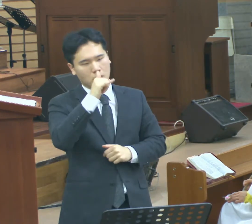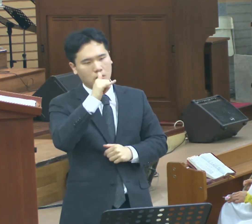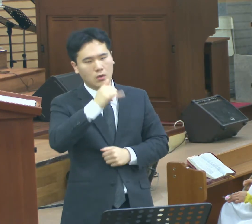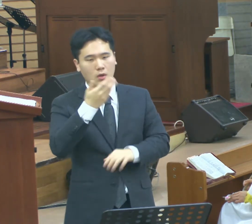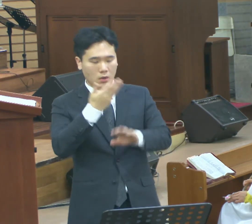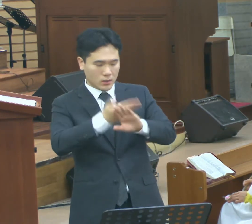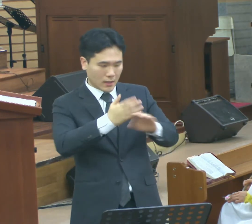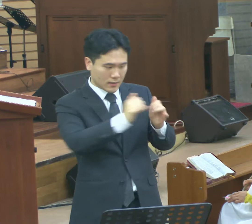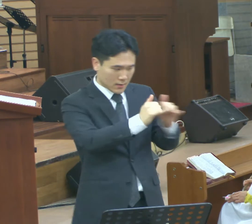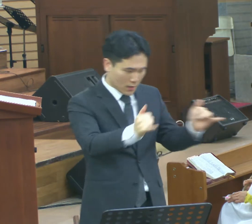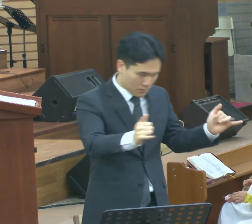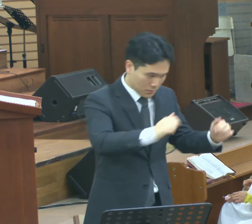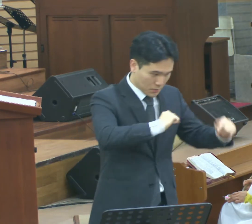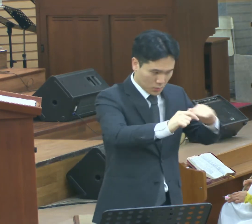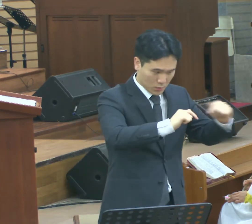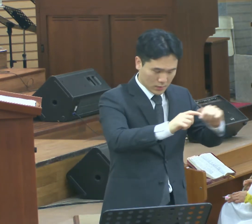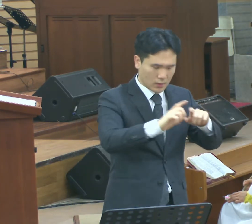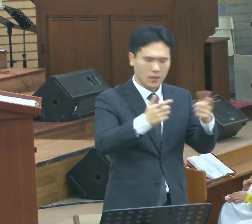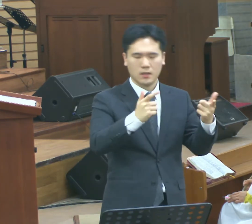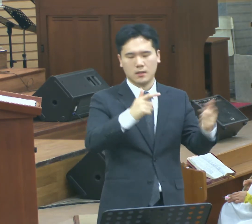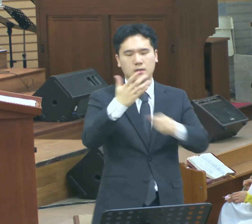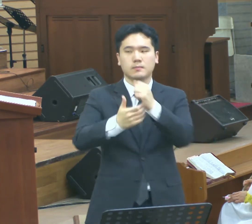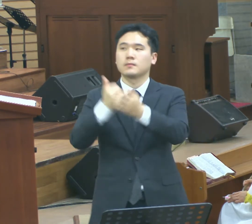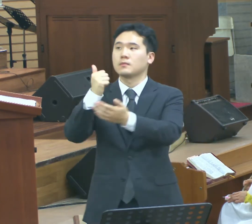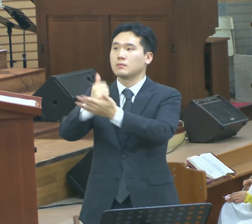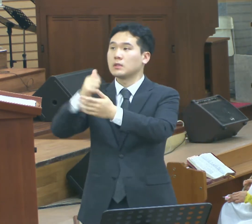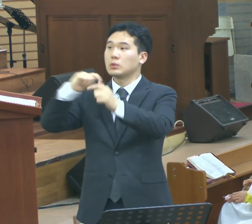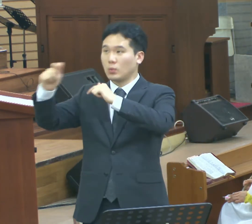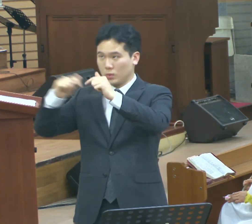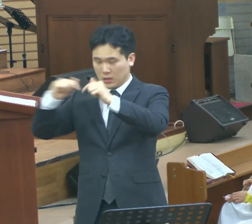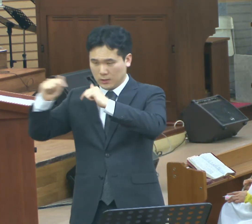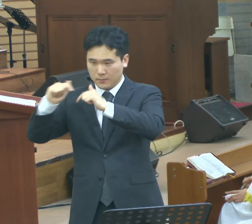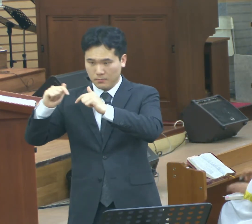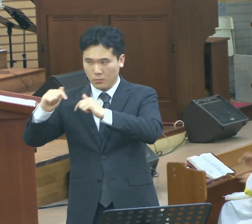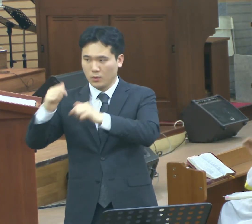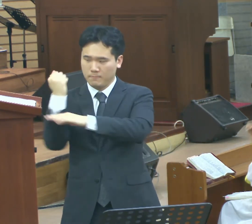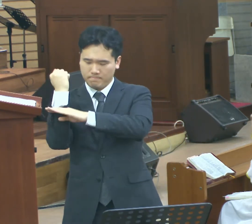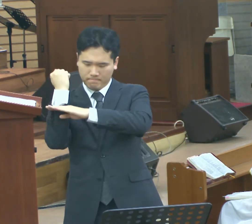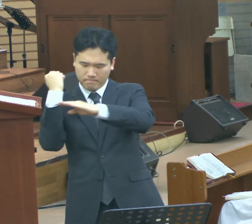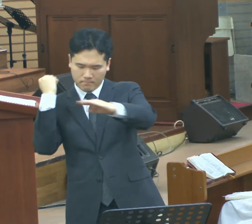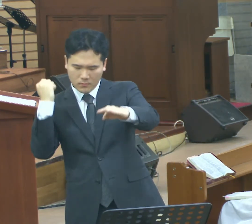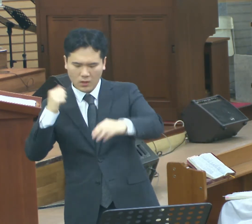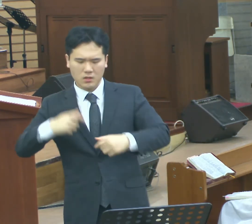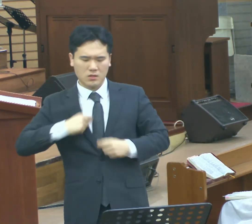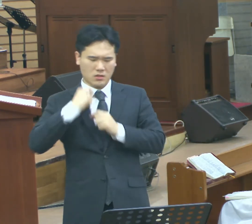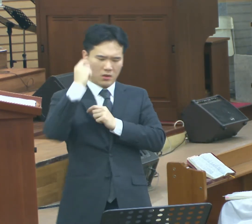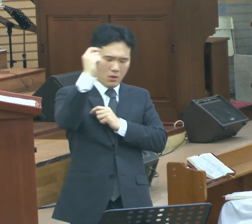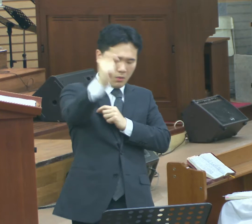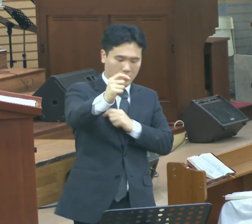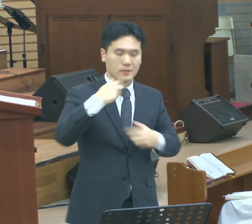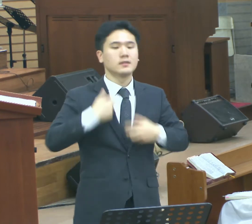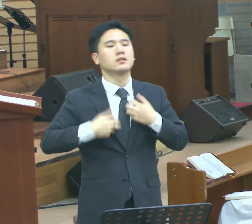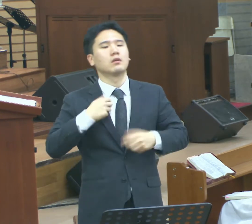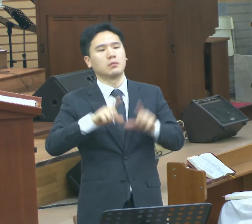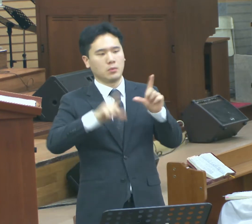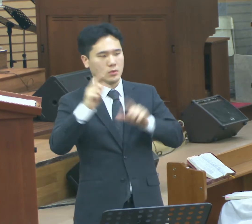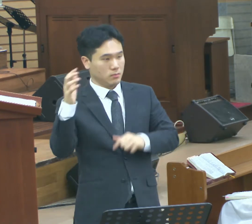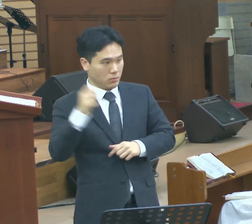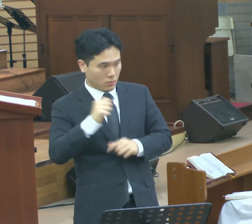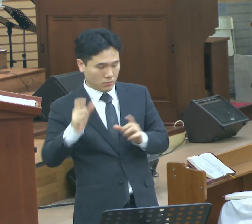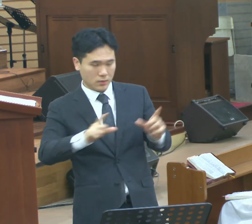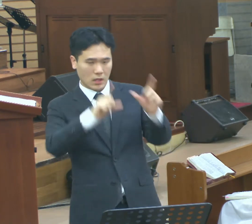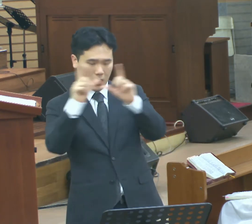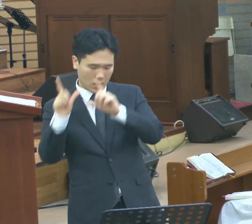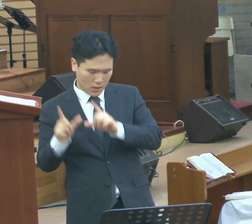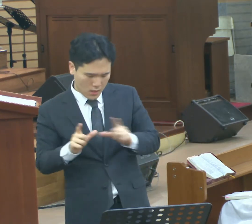인간들이 통치하는 게 아니고 하나님의 통치에서 모든 것을 질서 있게 하고 영원히 즐거운 모습으로 살아갈 수 있는 길을